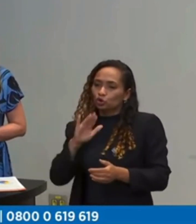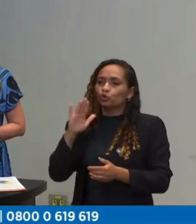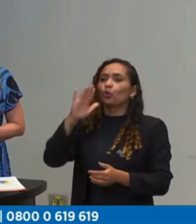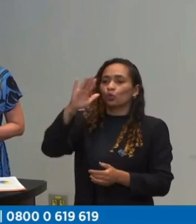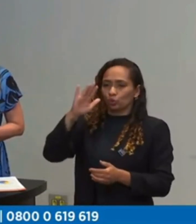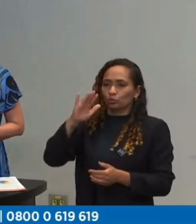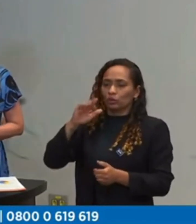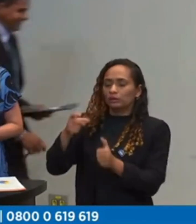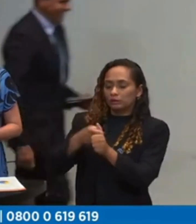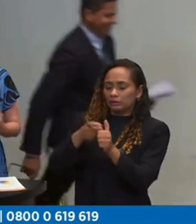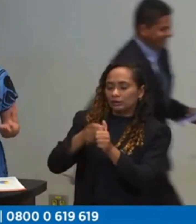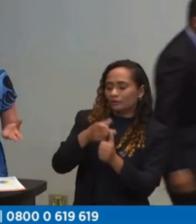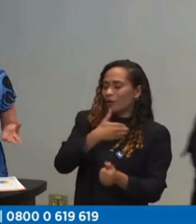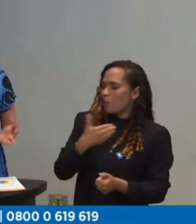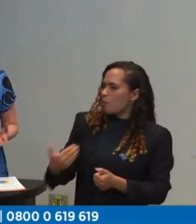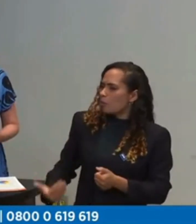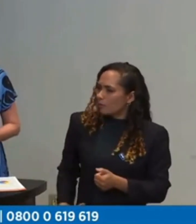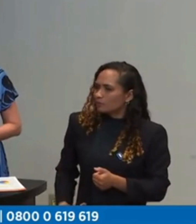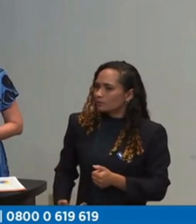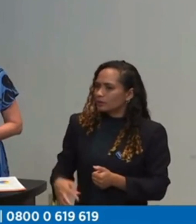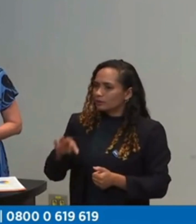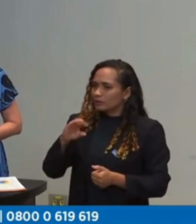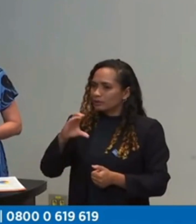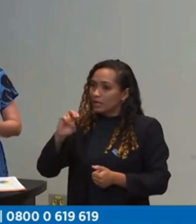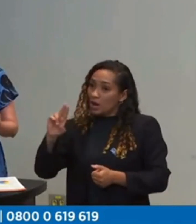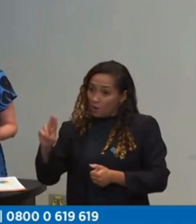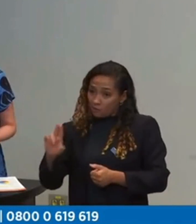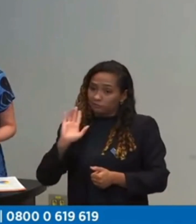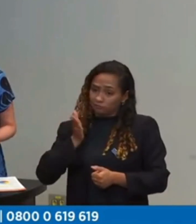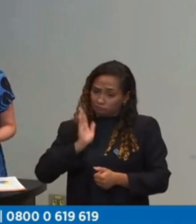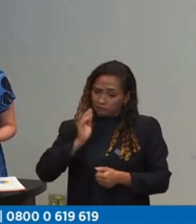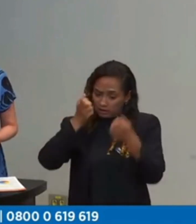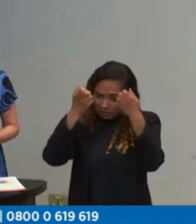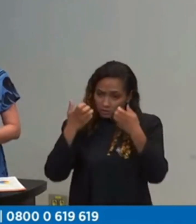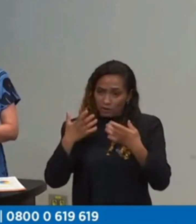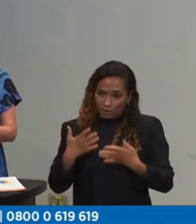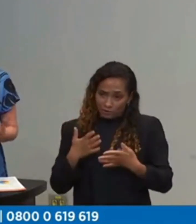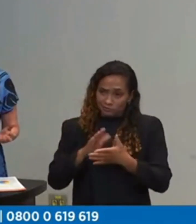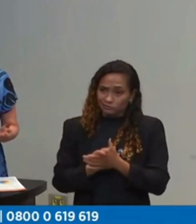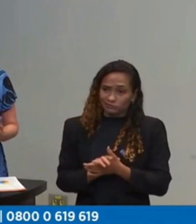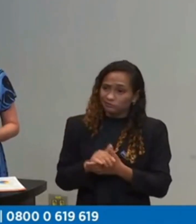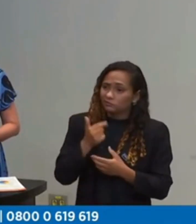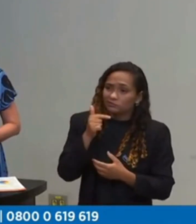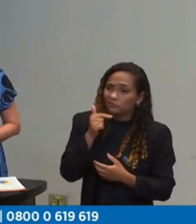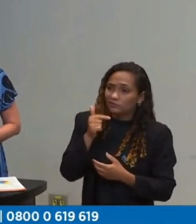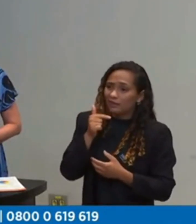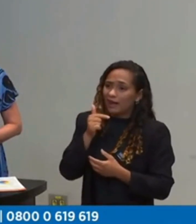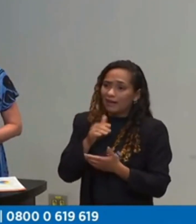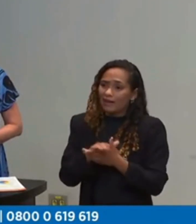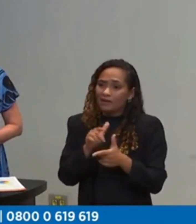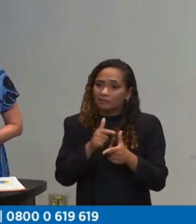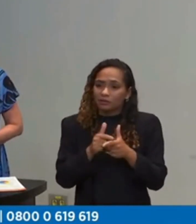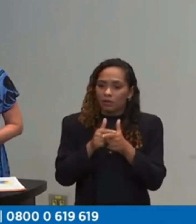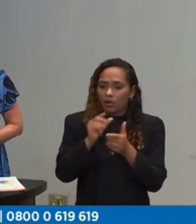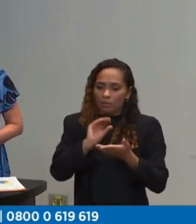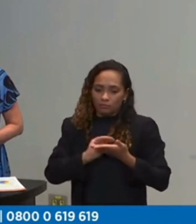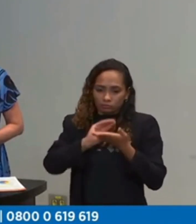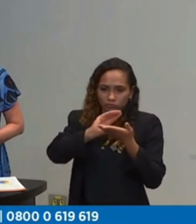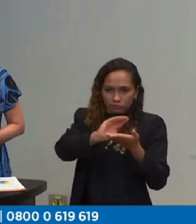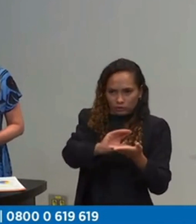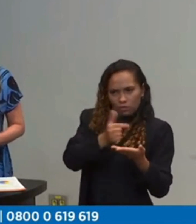dívida pública, que o Tribunal de Contas da União já declarou que não tem contrapartida em